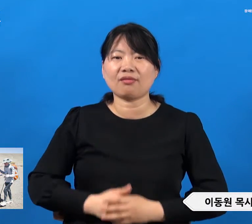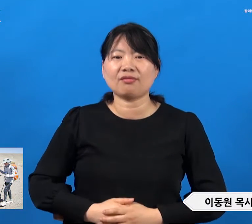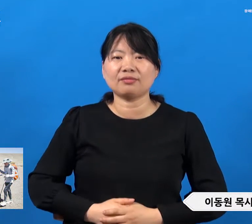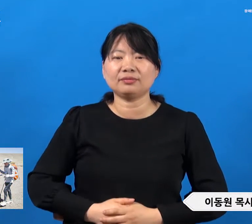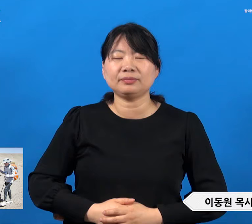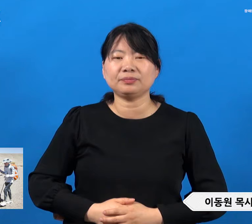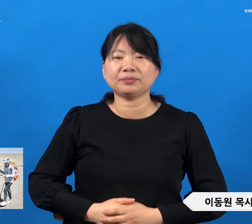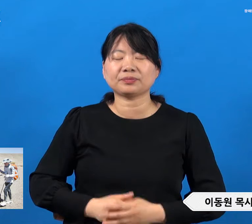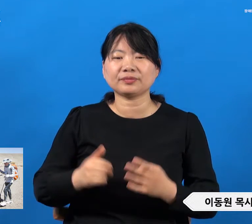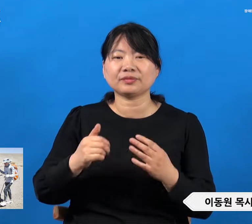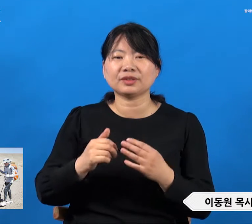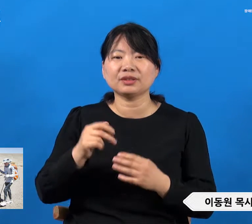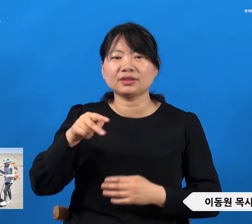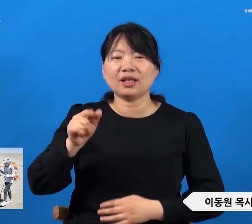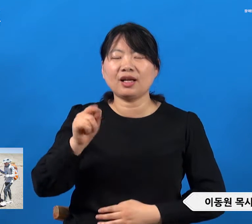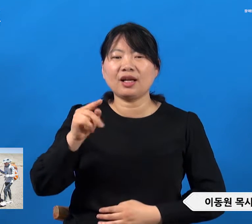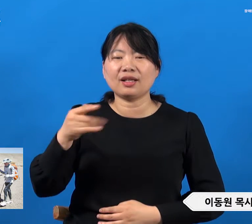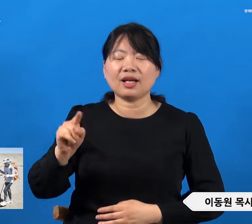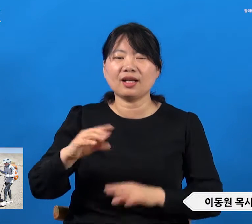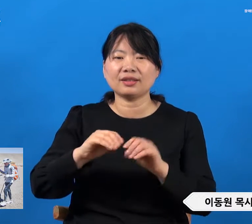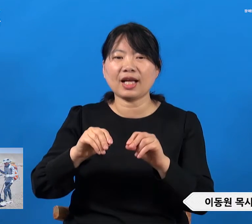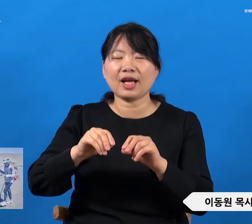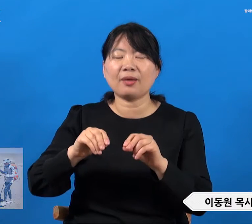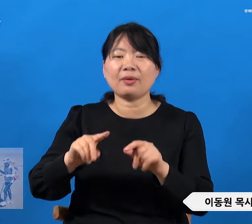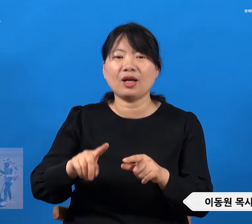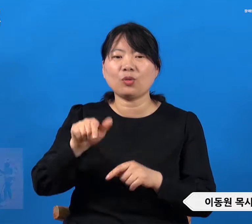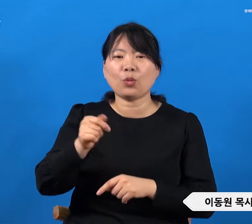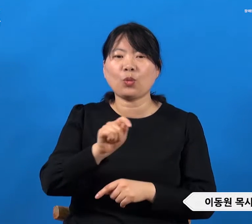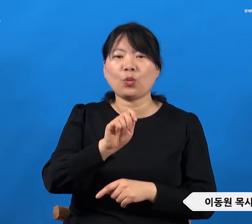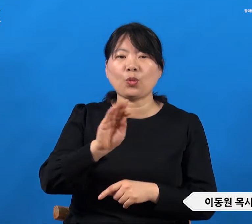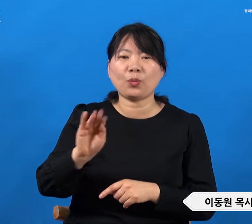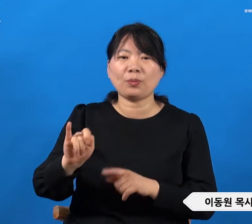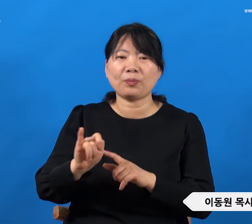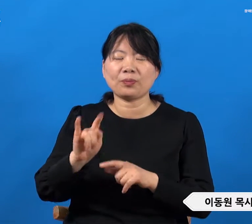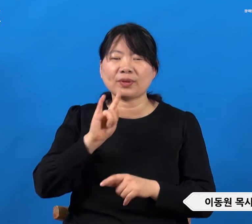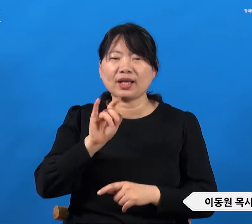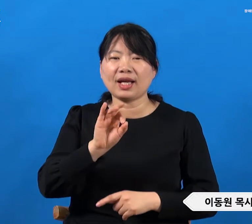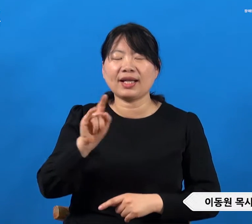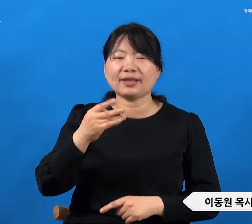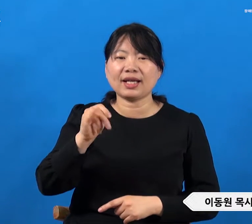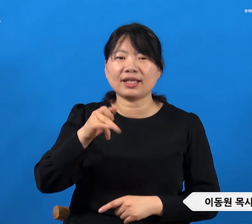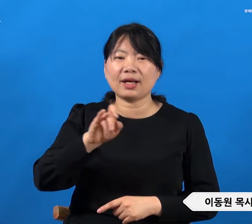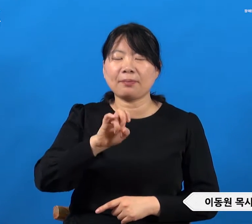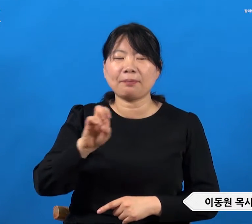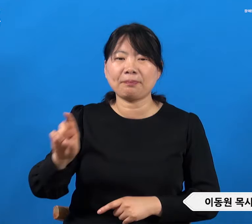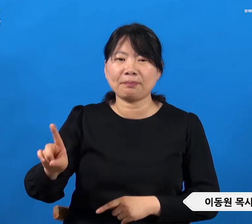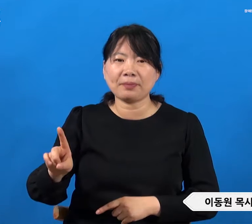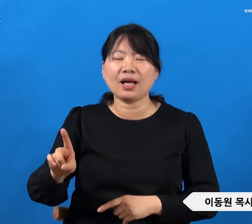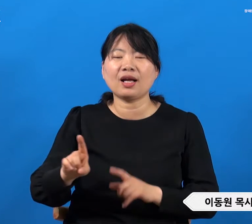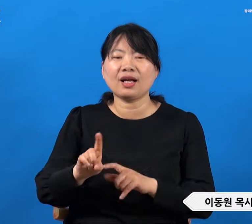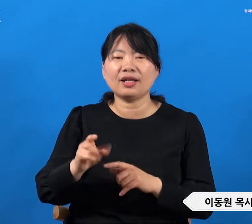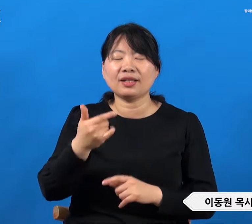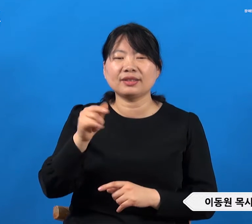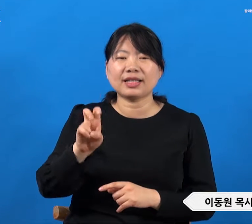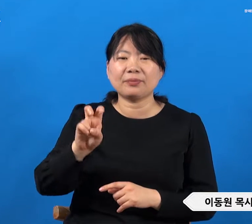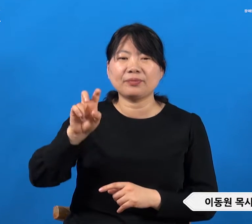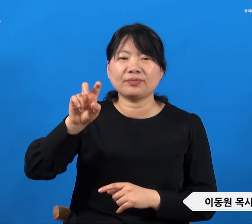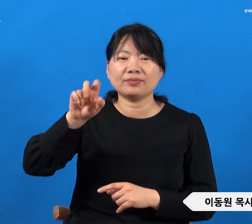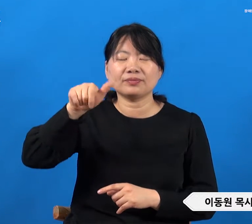그래요. 사하라 사막, 고비 사막, 아타카마 사막, 남극